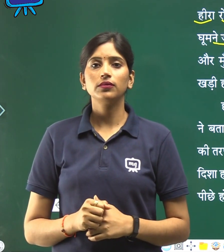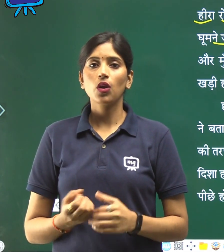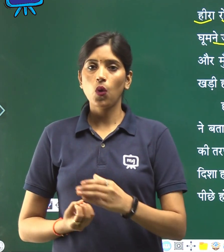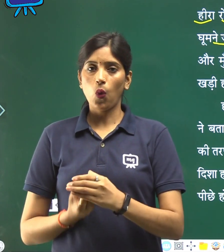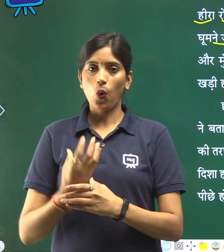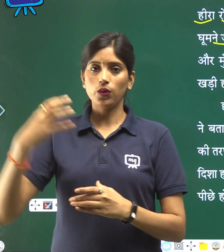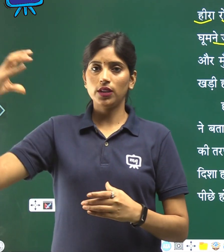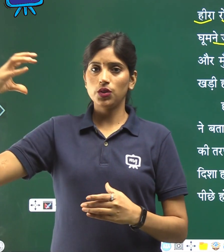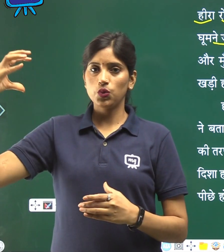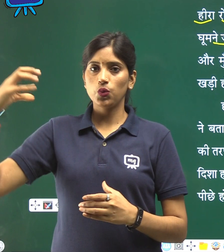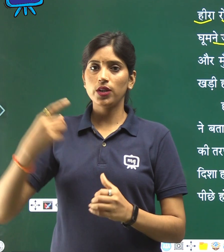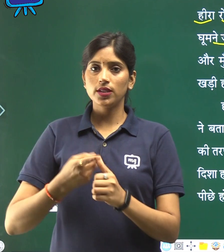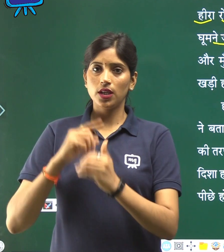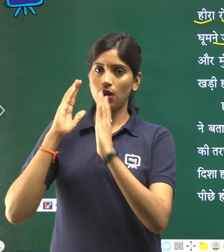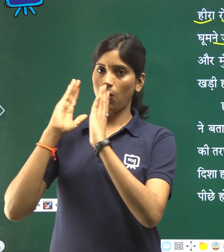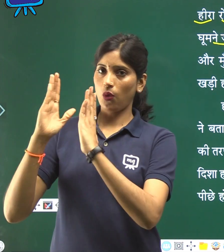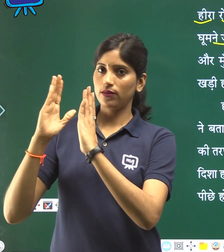उगते सूरज की ओर